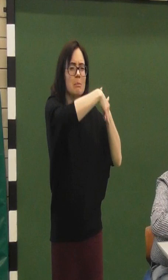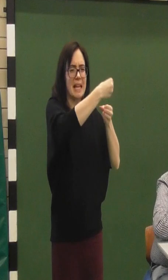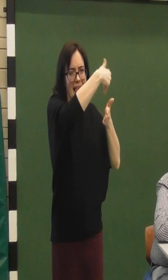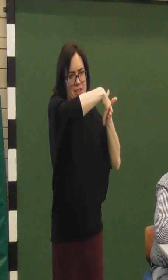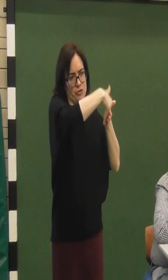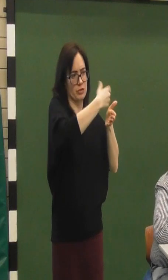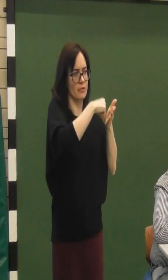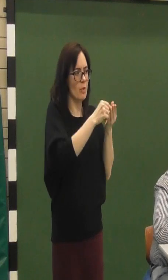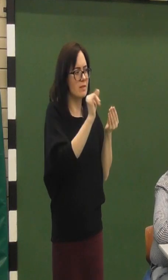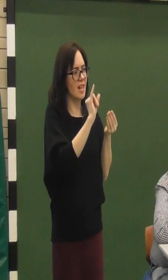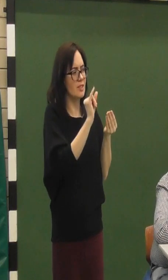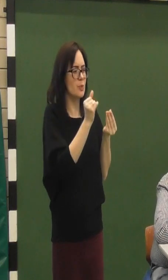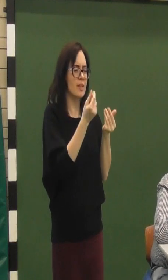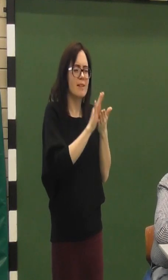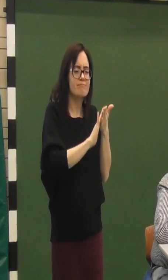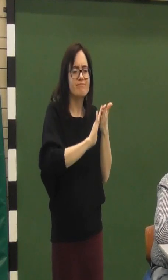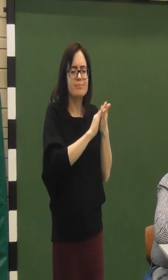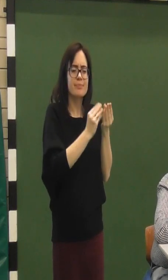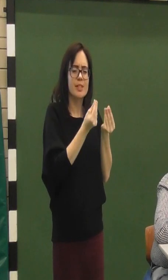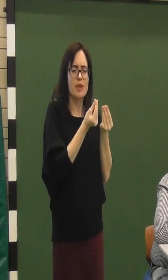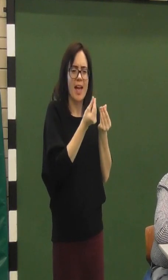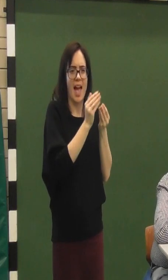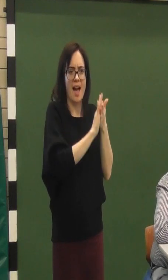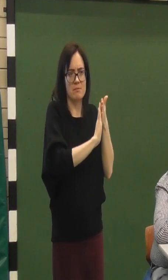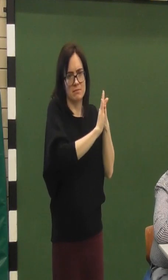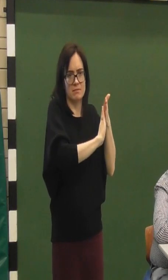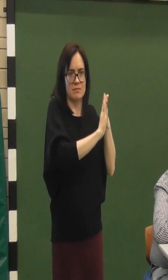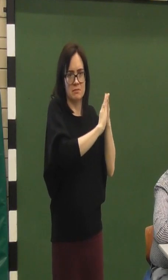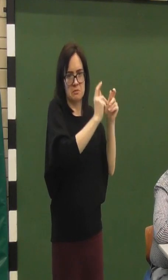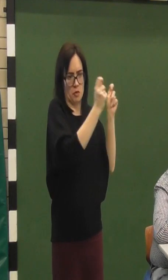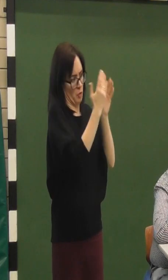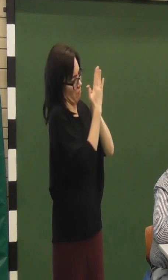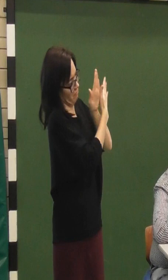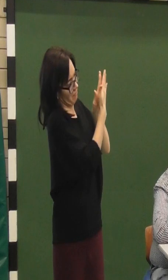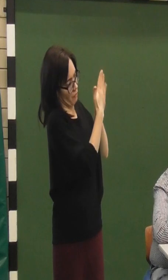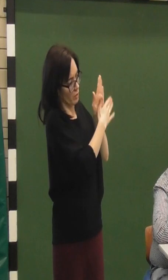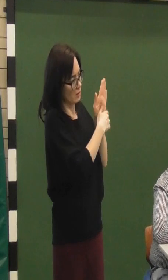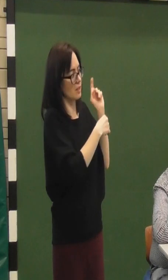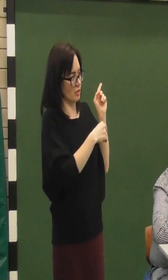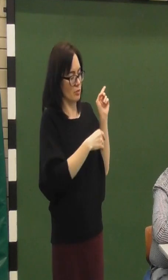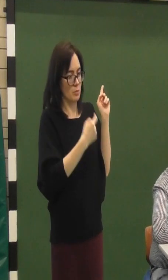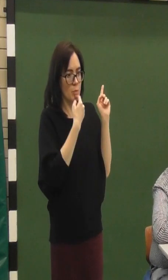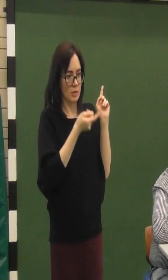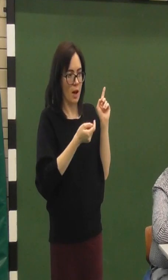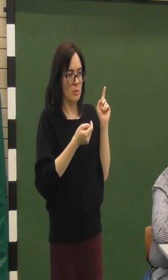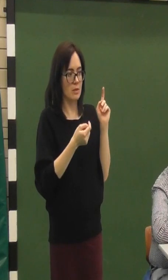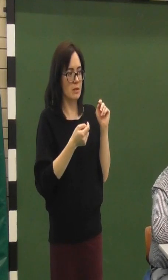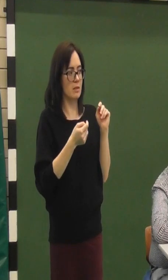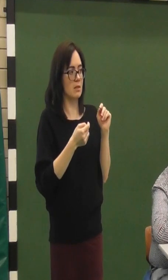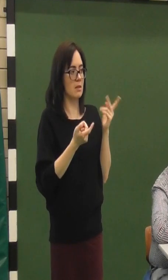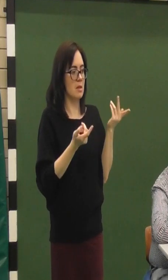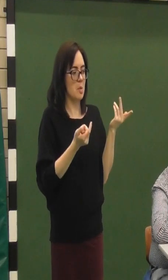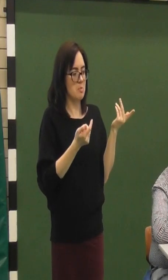ilyen szürke, sejmes bérése volt. És azt mondta, hogy hát önnek nem kell az